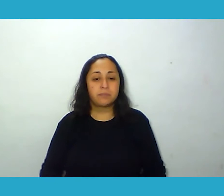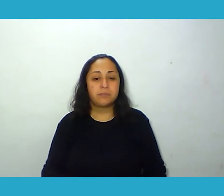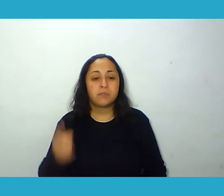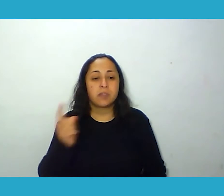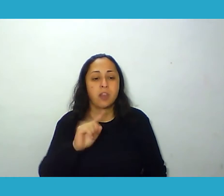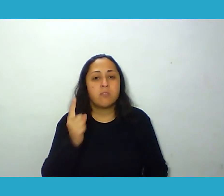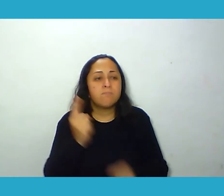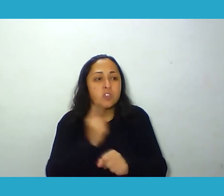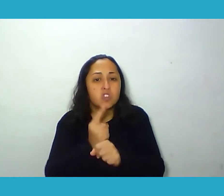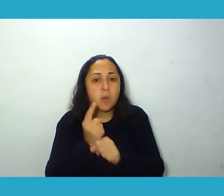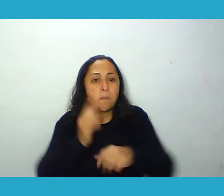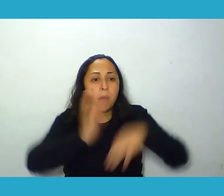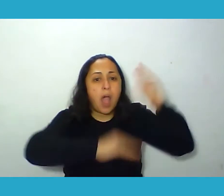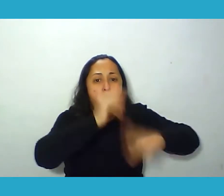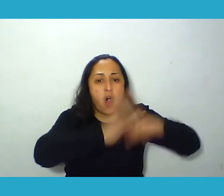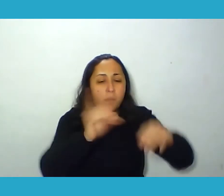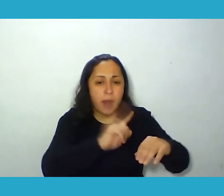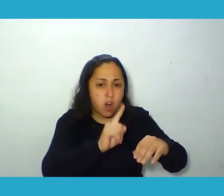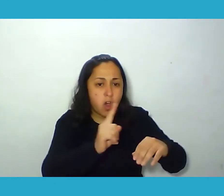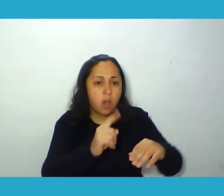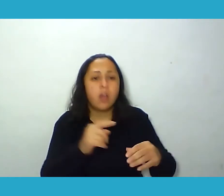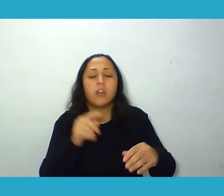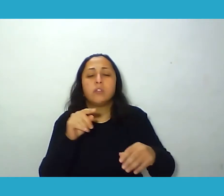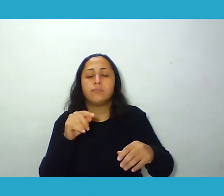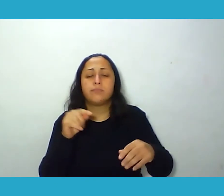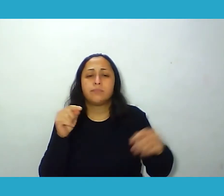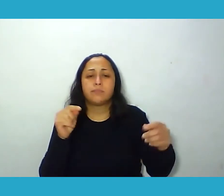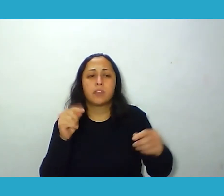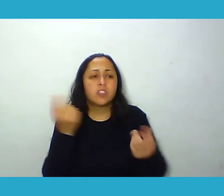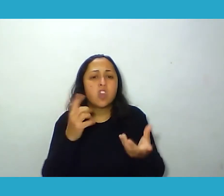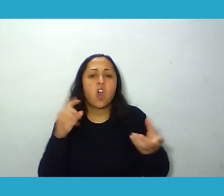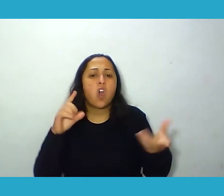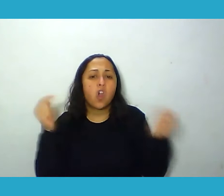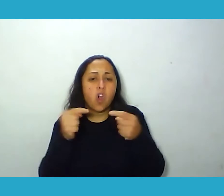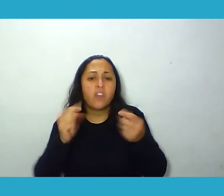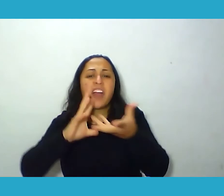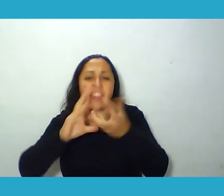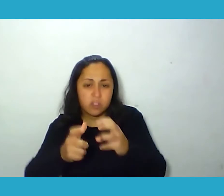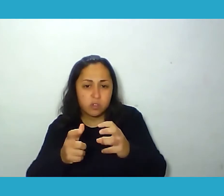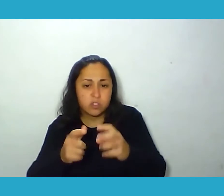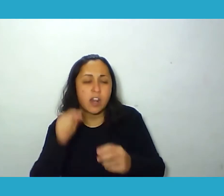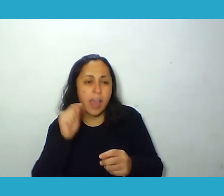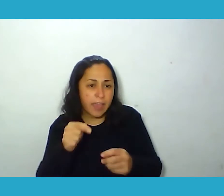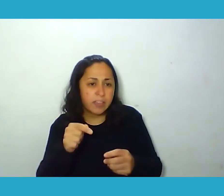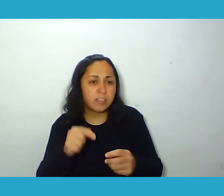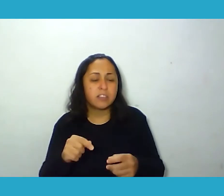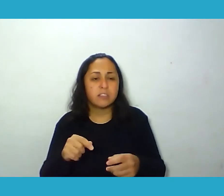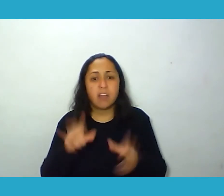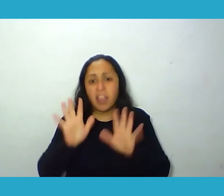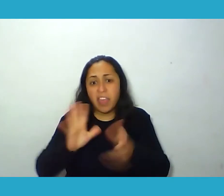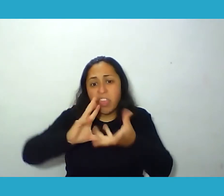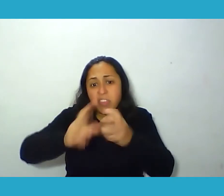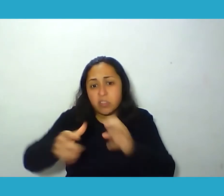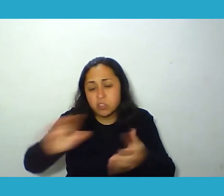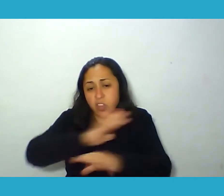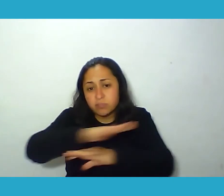No se opone a la obra, sino a la destrucción que ésta genera. El proyecto IRSA no viene a plantear progreso, viene a dejar devastación, destrucción de las